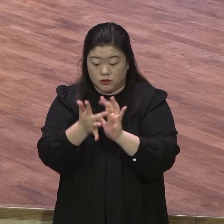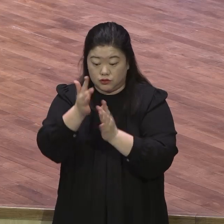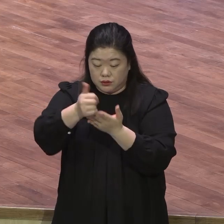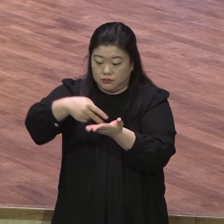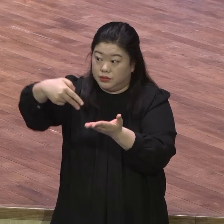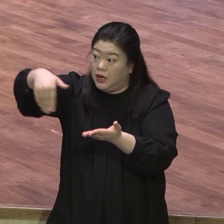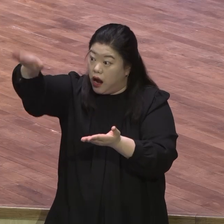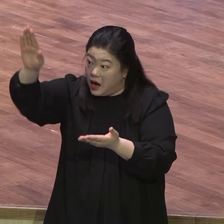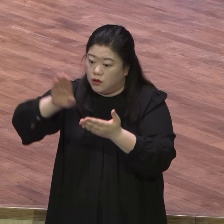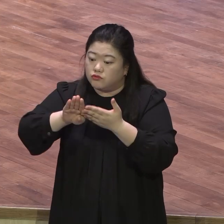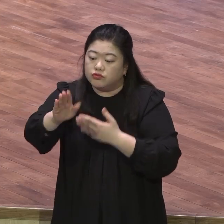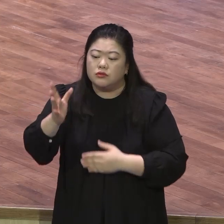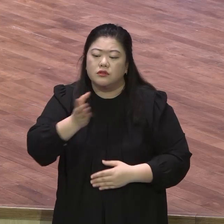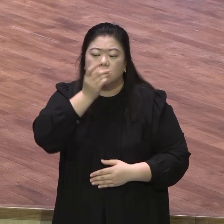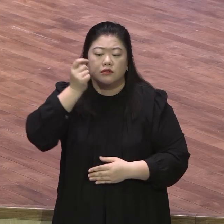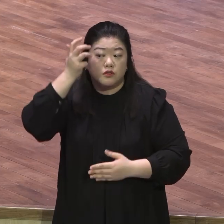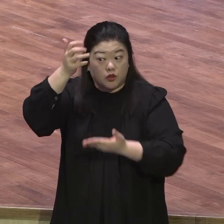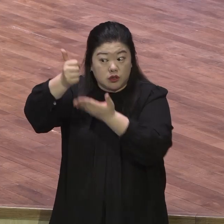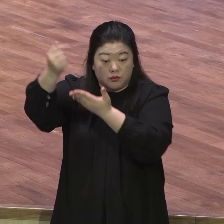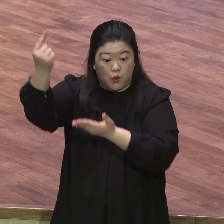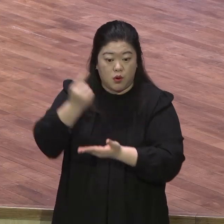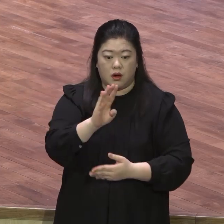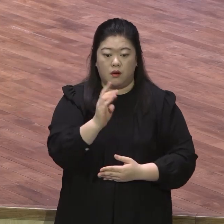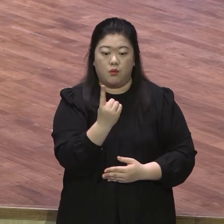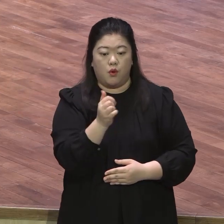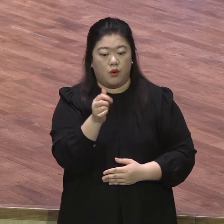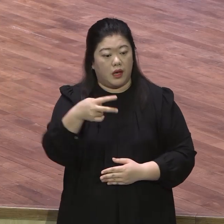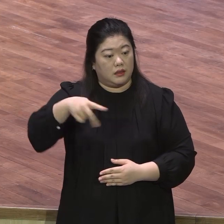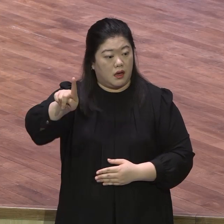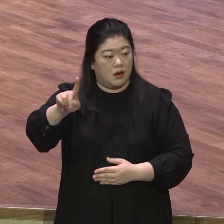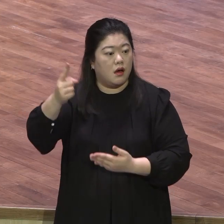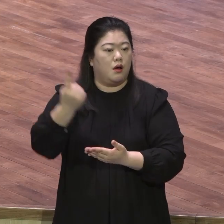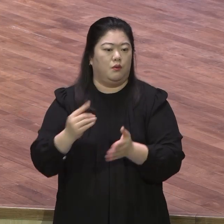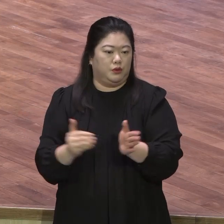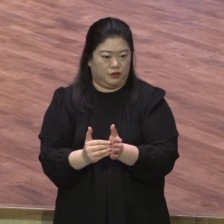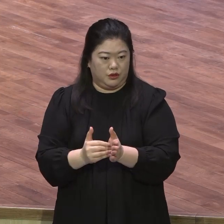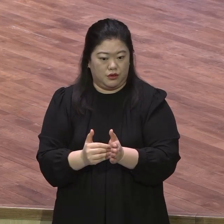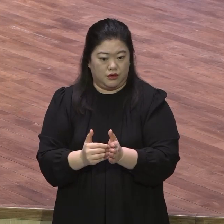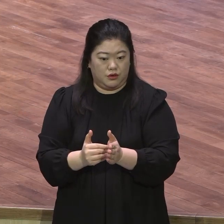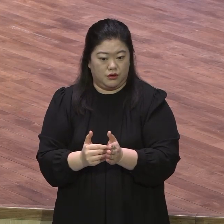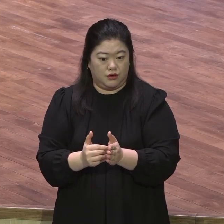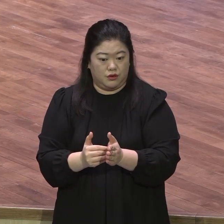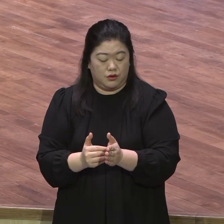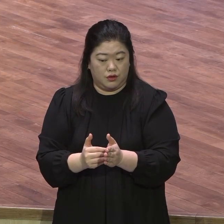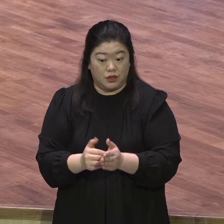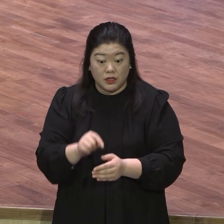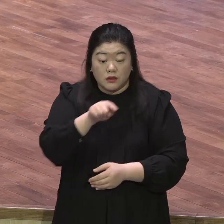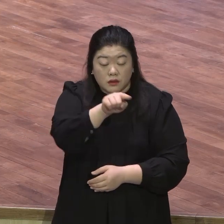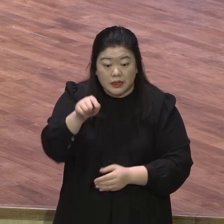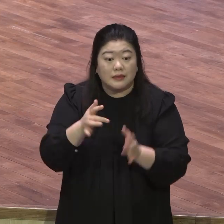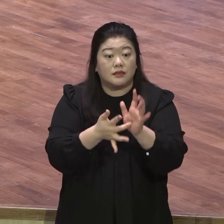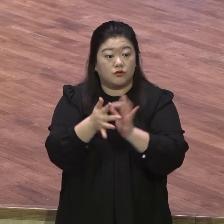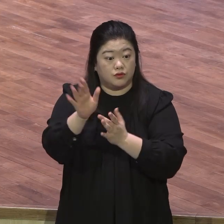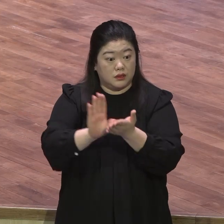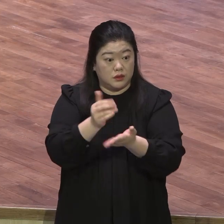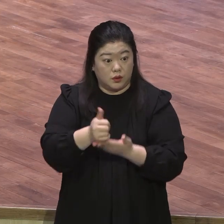아니고는 하나님을 믿을 수가 없어요. 성령이 아니고는 예수가 그리스도라고 믿어지질 않아요.